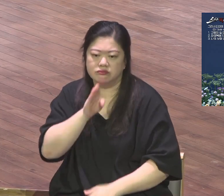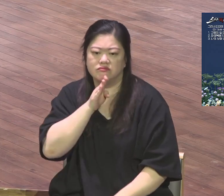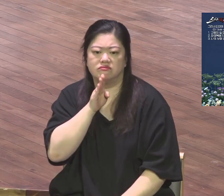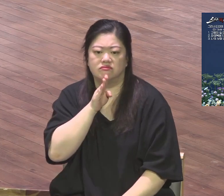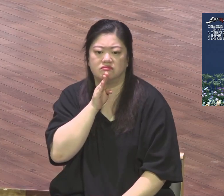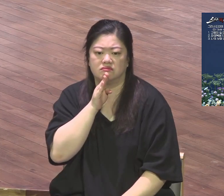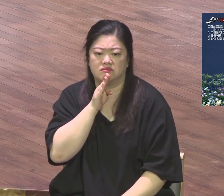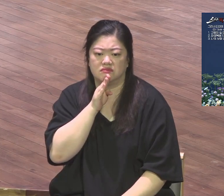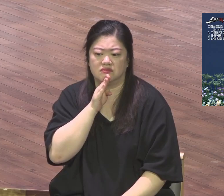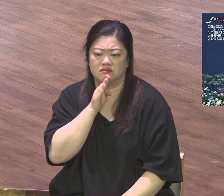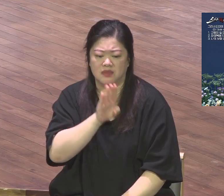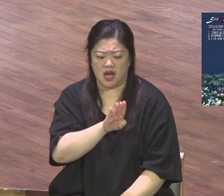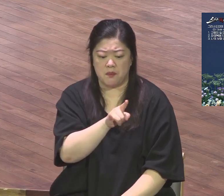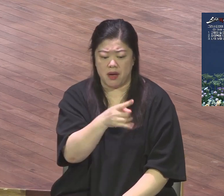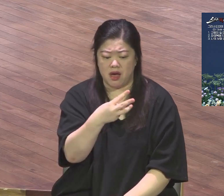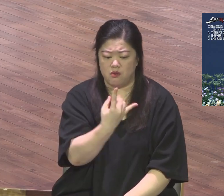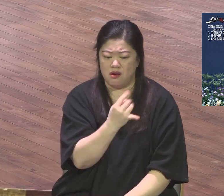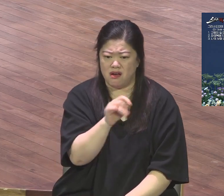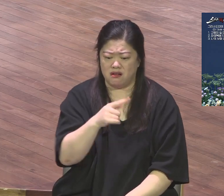보는데 여러분